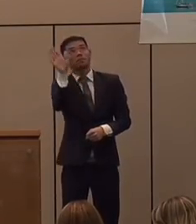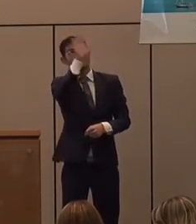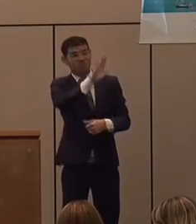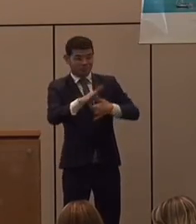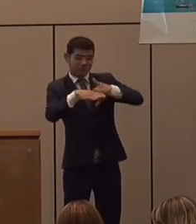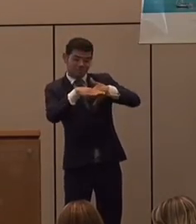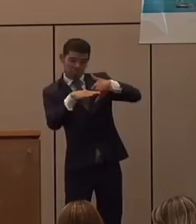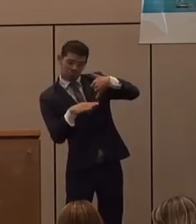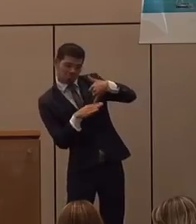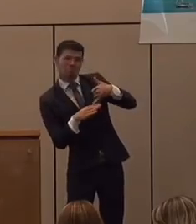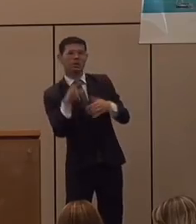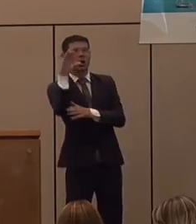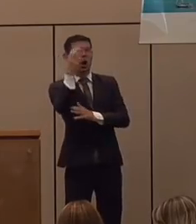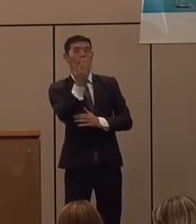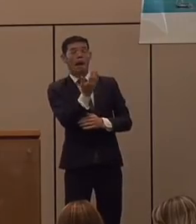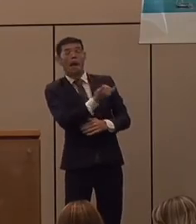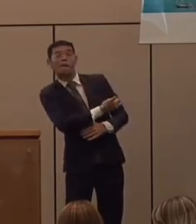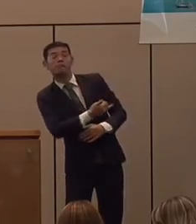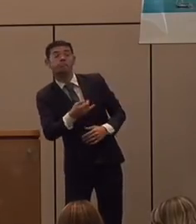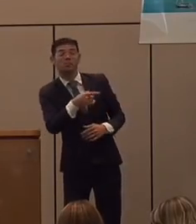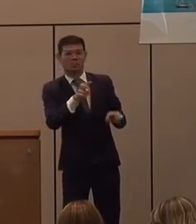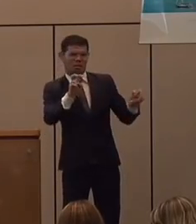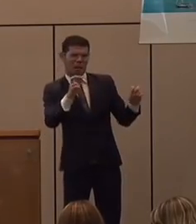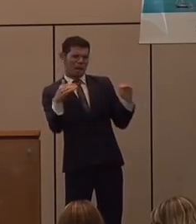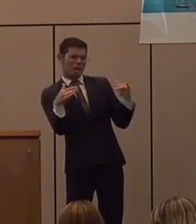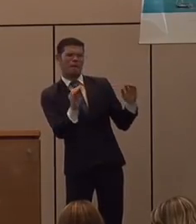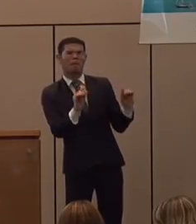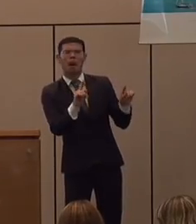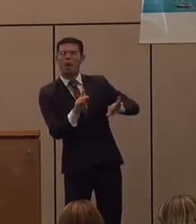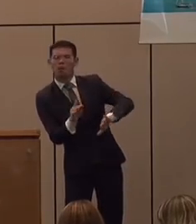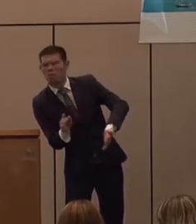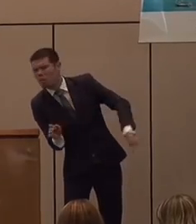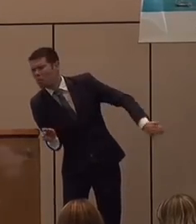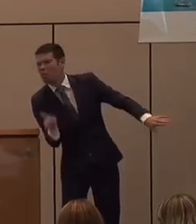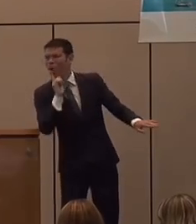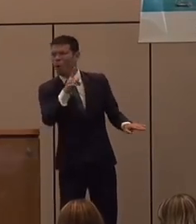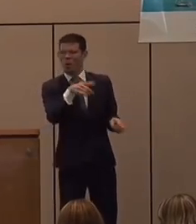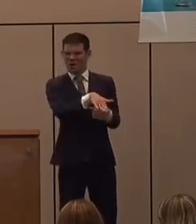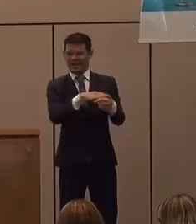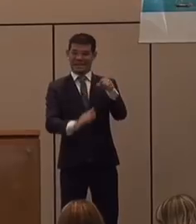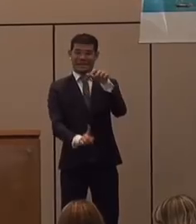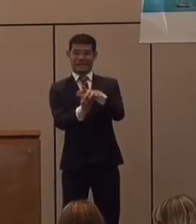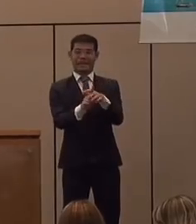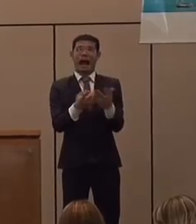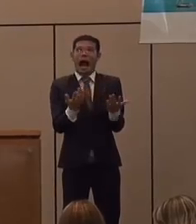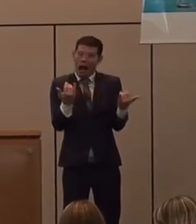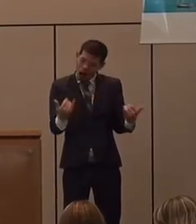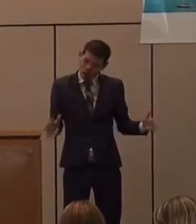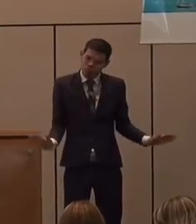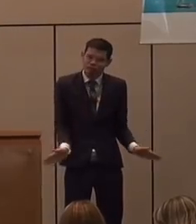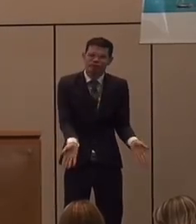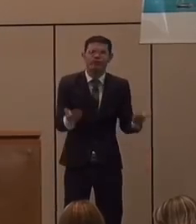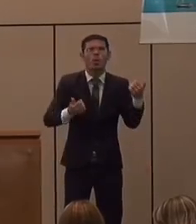fueron víctimas del conflicto si estuvieron aisladas por todo lo que estaba sucediendo y es ahí donde retoma importancia toda la